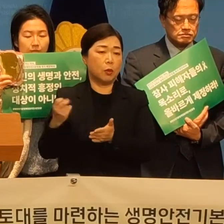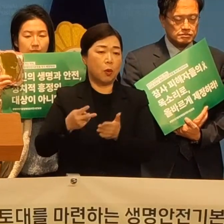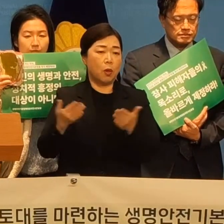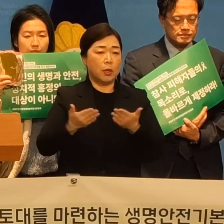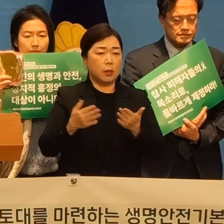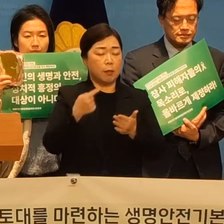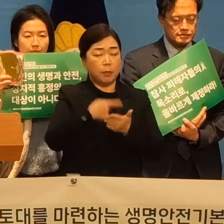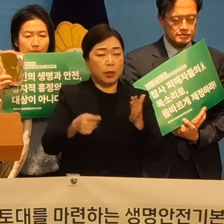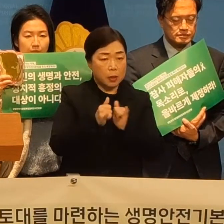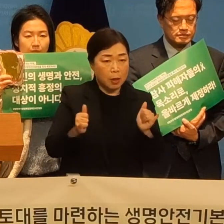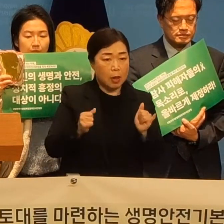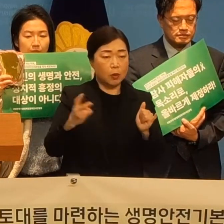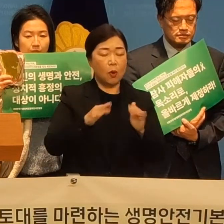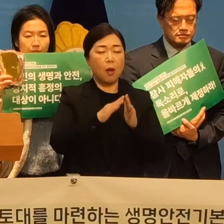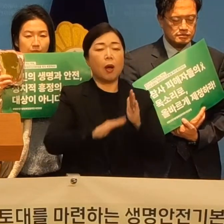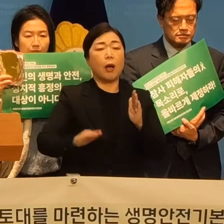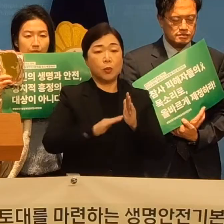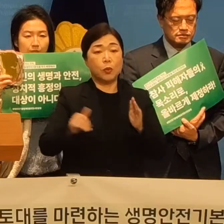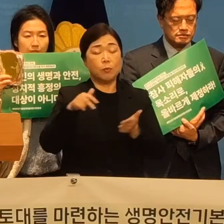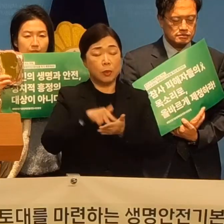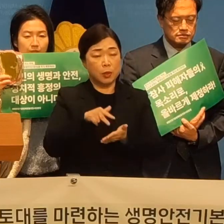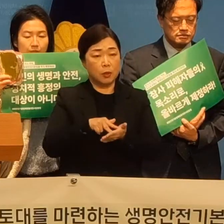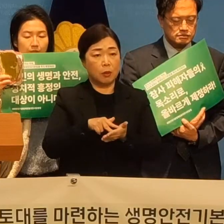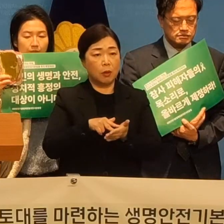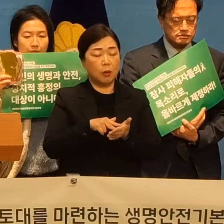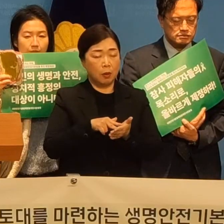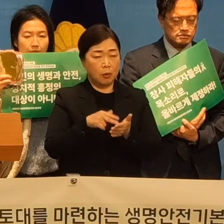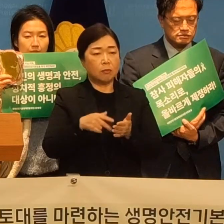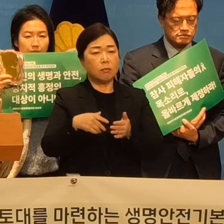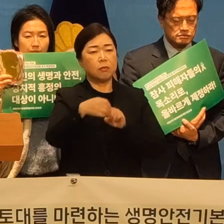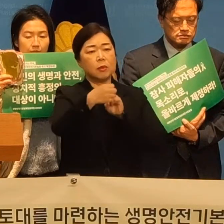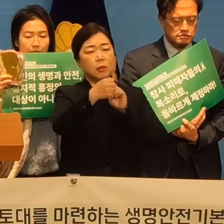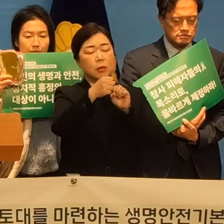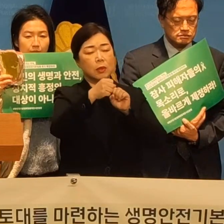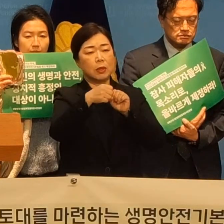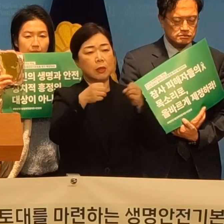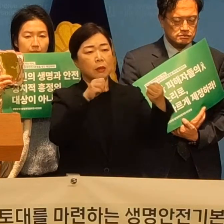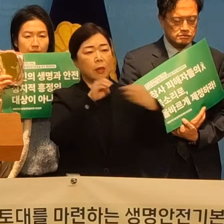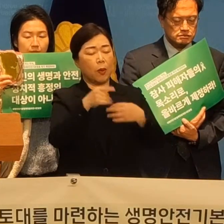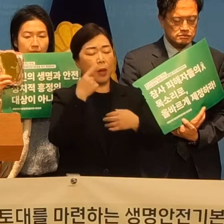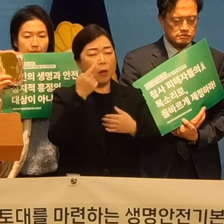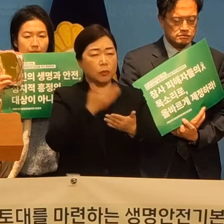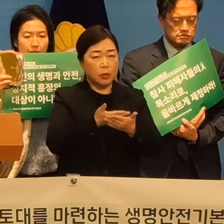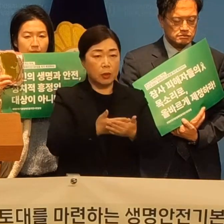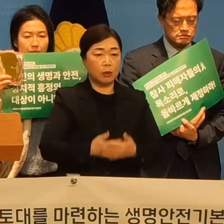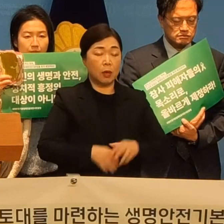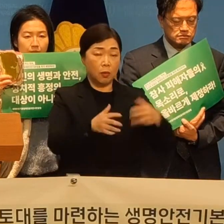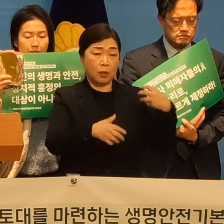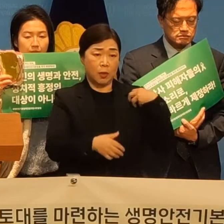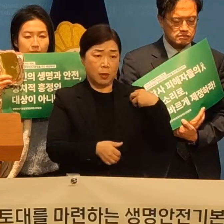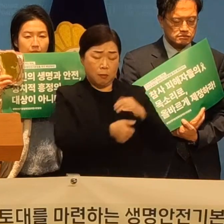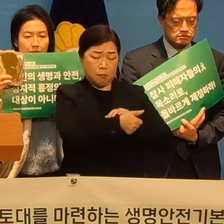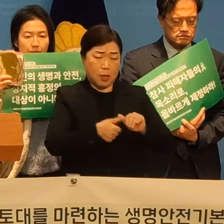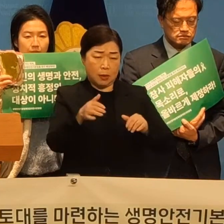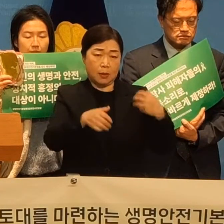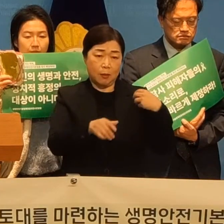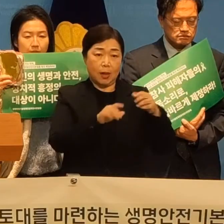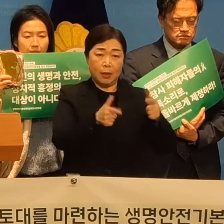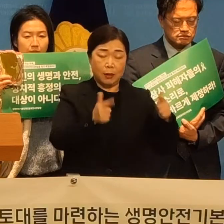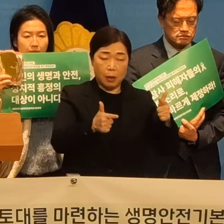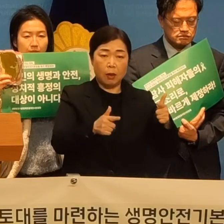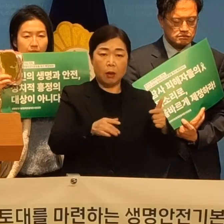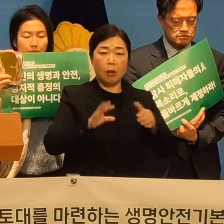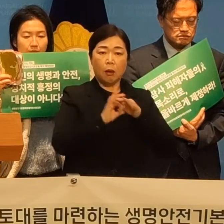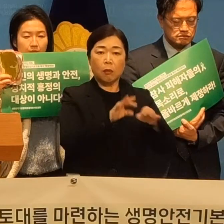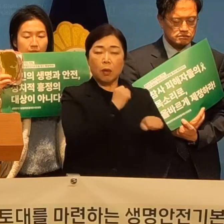피해자들과 산업재해 피해 유가족들의 목소리에도 응답해 주시길 바랍니다. 국가가 책임을 회피하는 순간 같은 죽음은